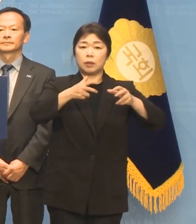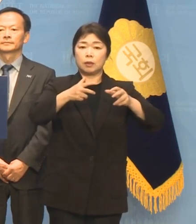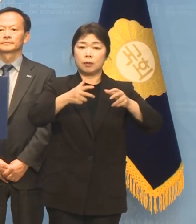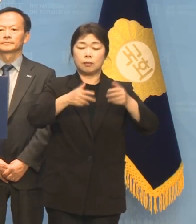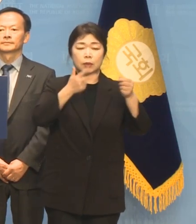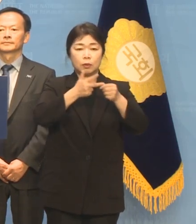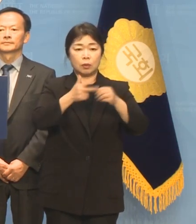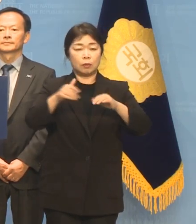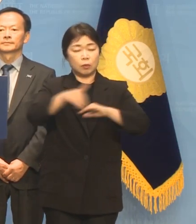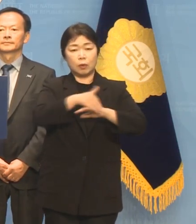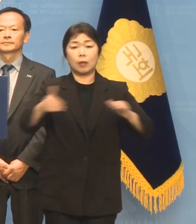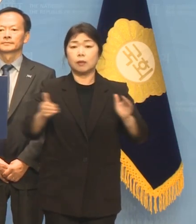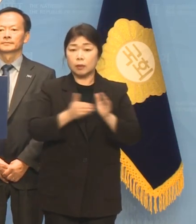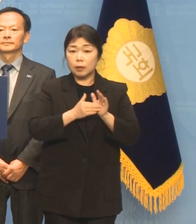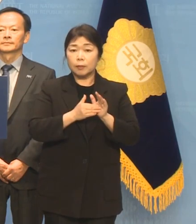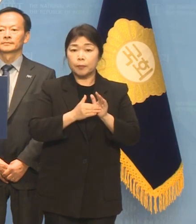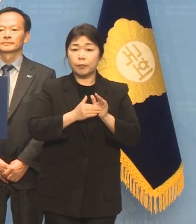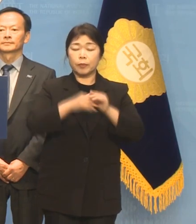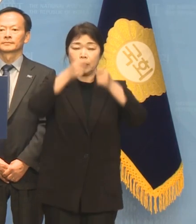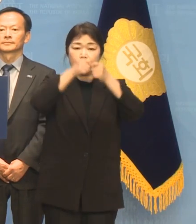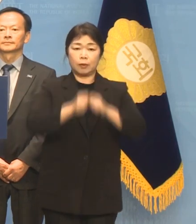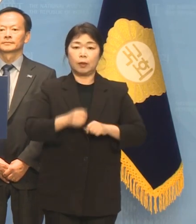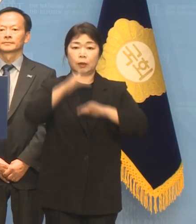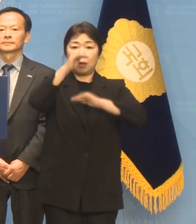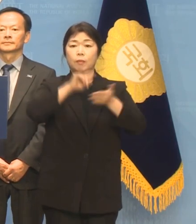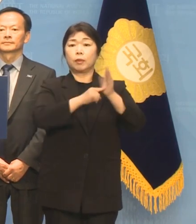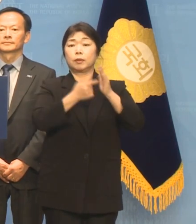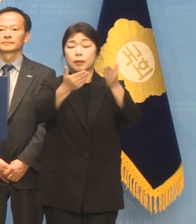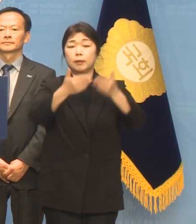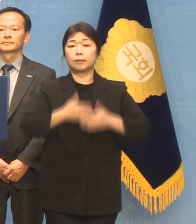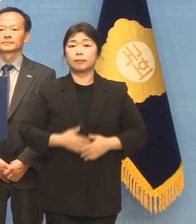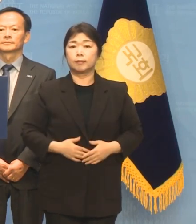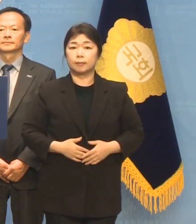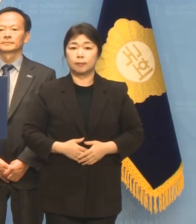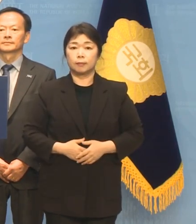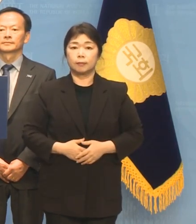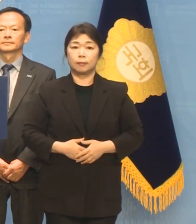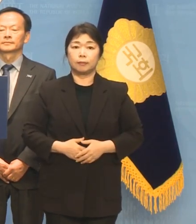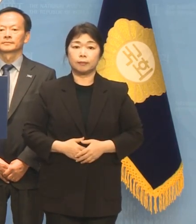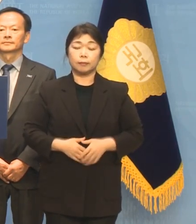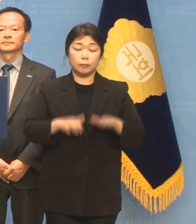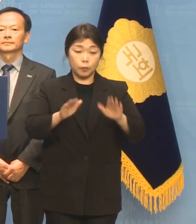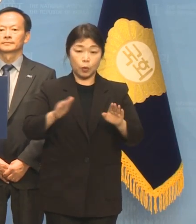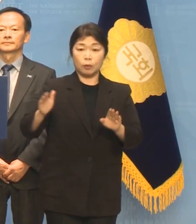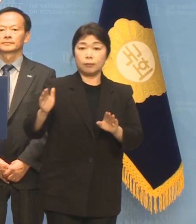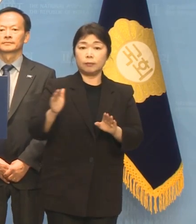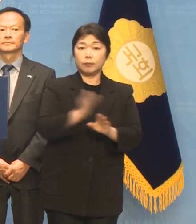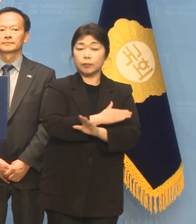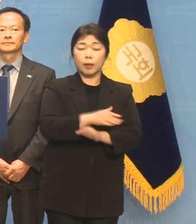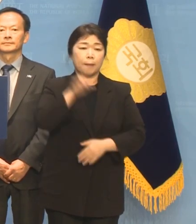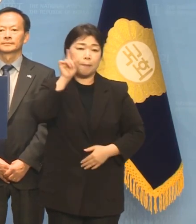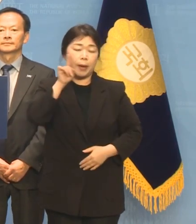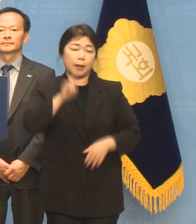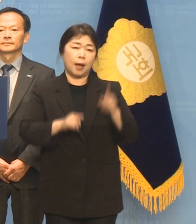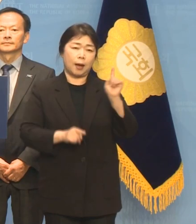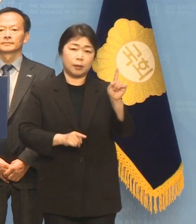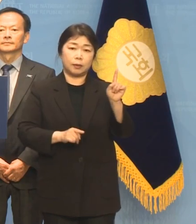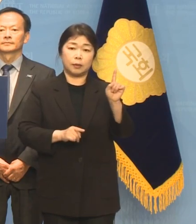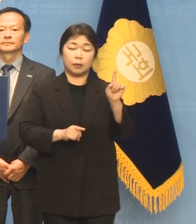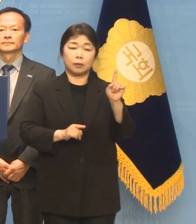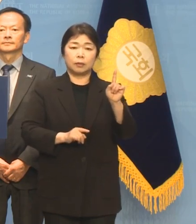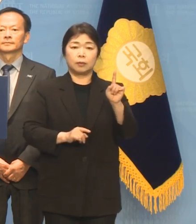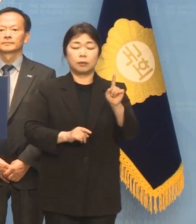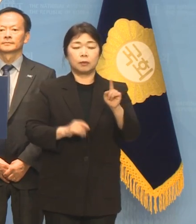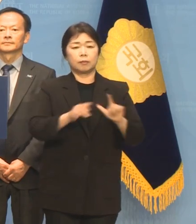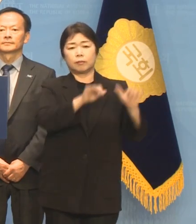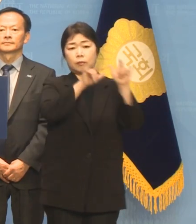혁신당 정 구상 발표가 이어질 것입니다 또한 오늘부터 매일 한 가지씩